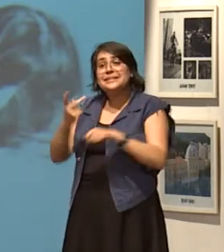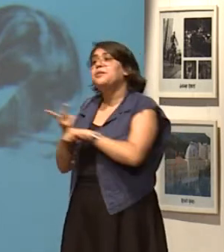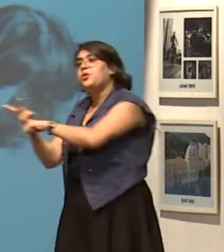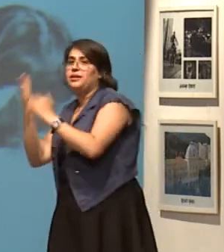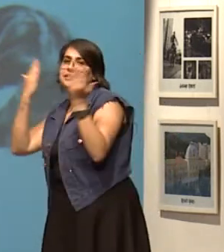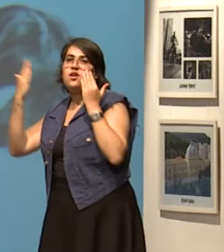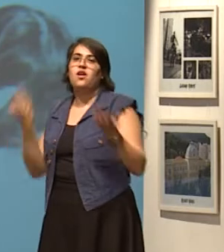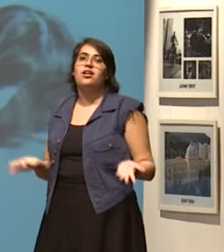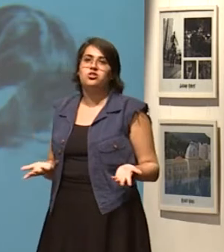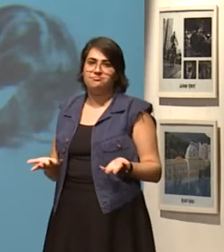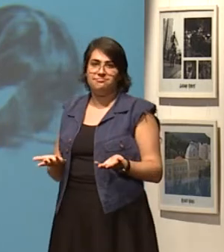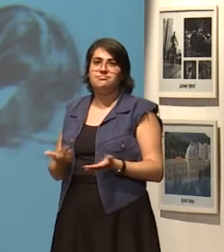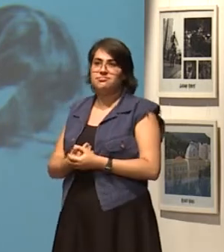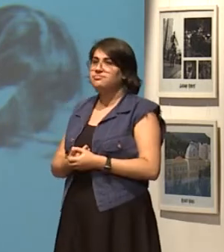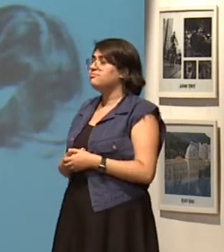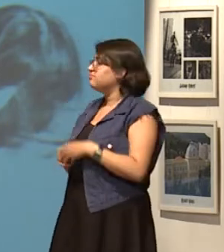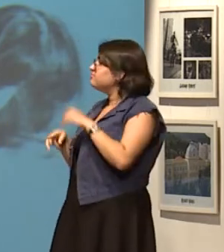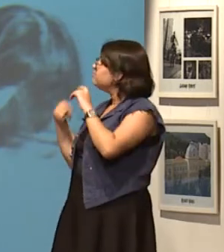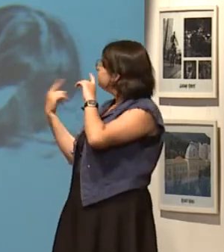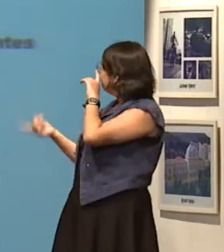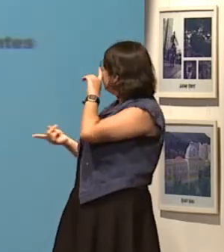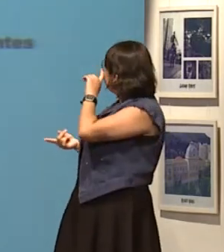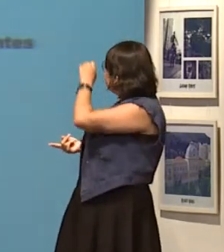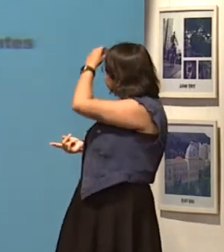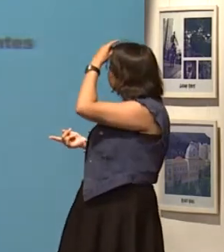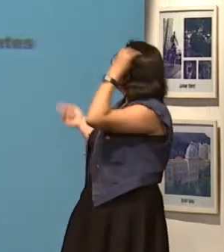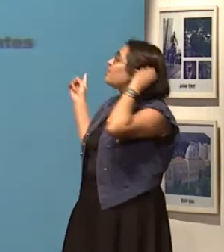muito transtornada, muito traumatizada.